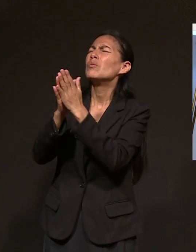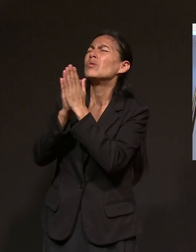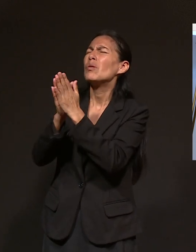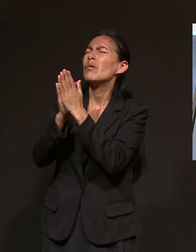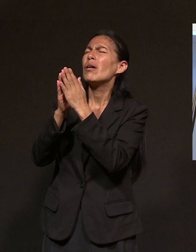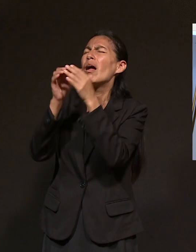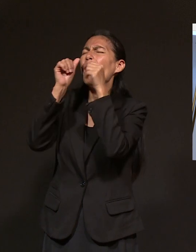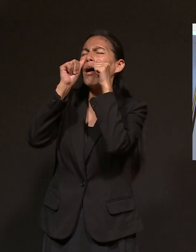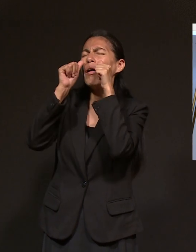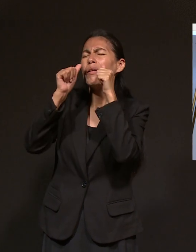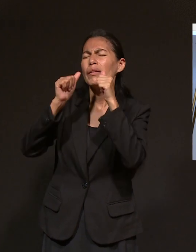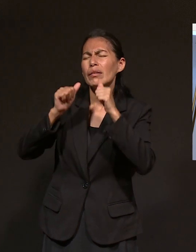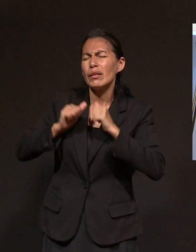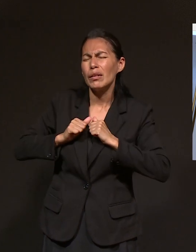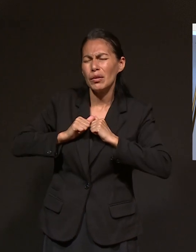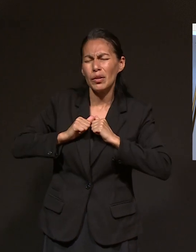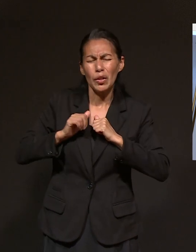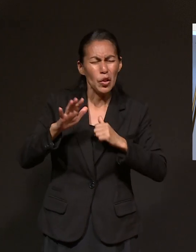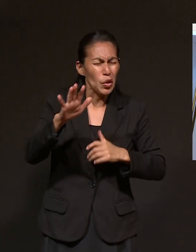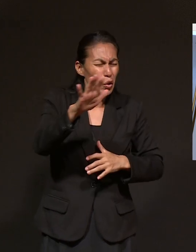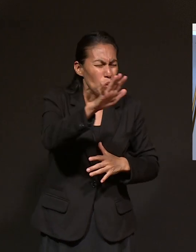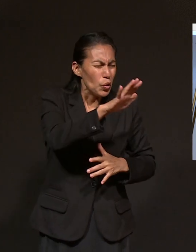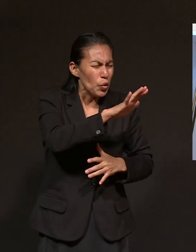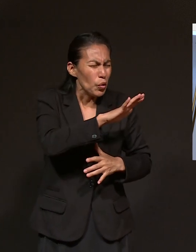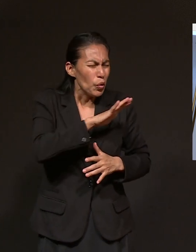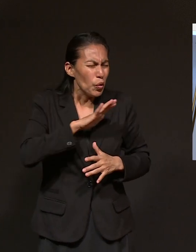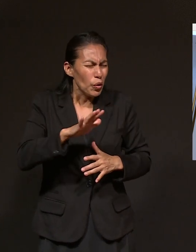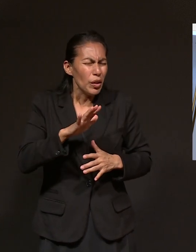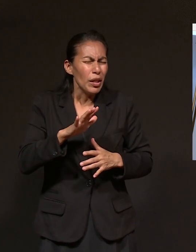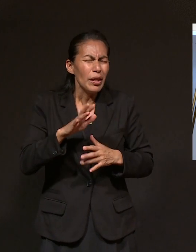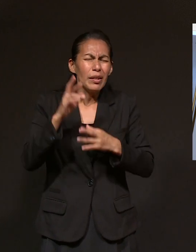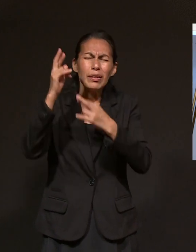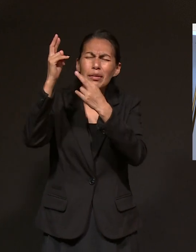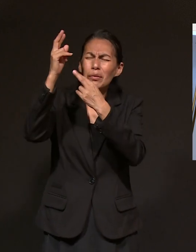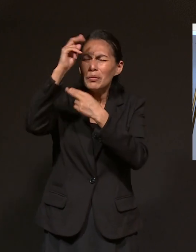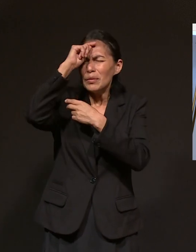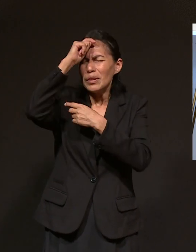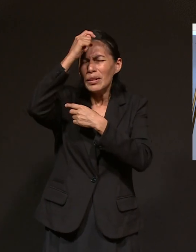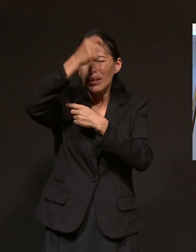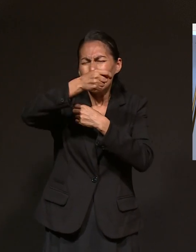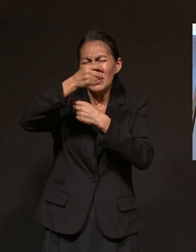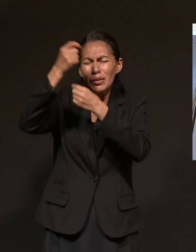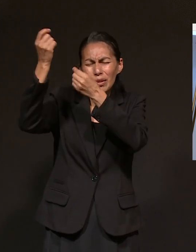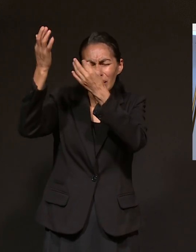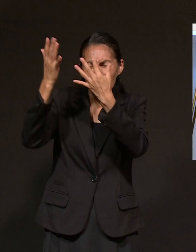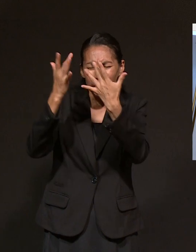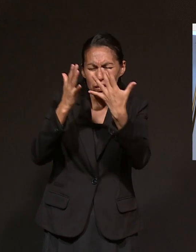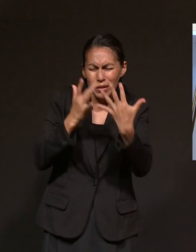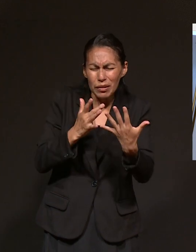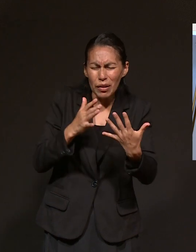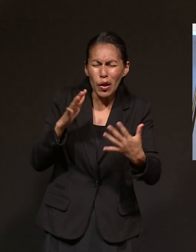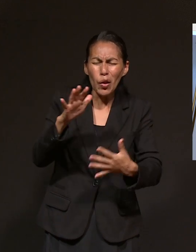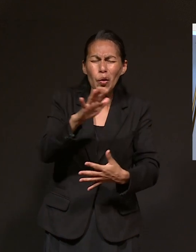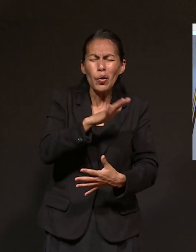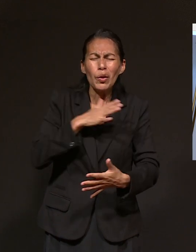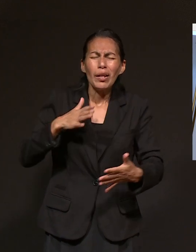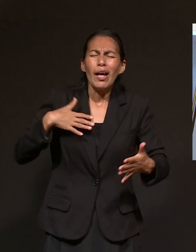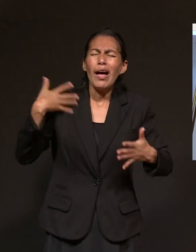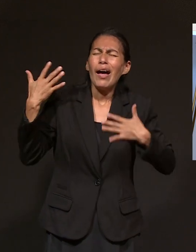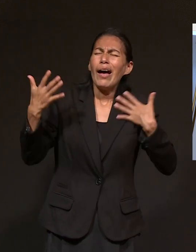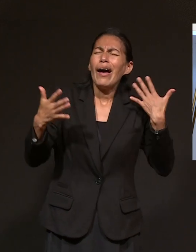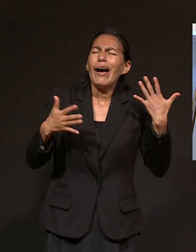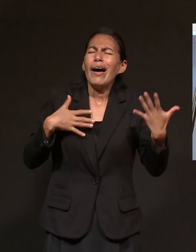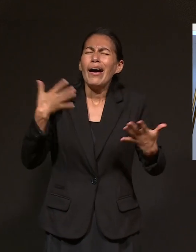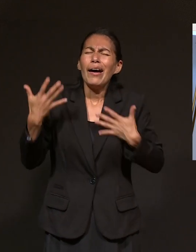De personas Rebosantes De gratitud De gozo Por tus